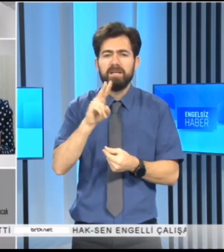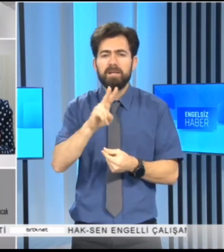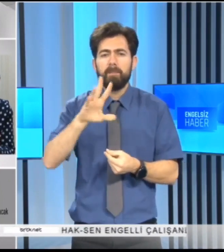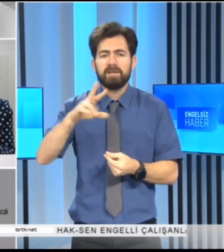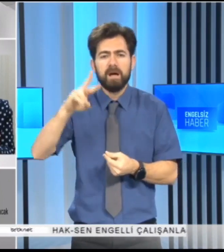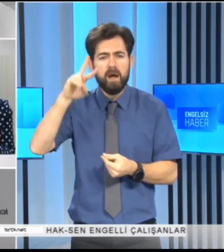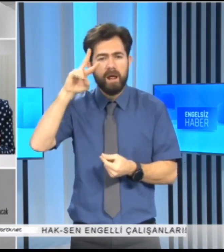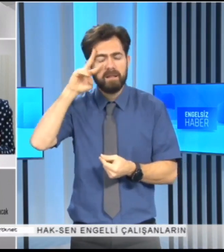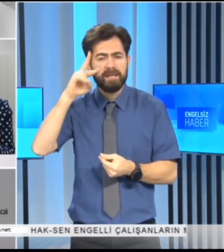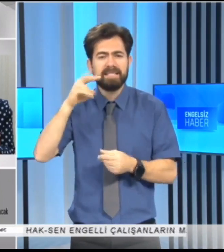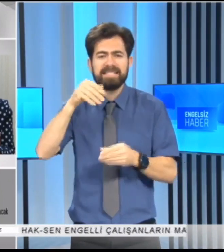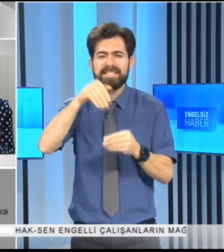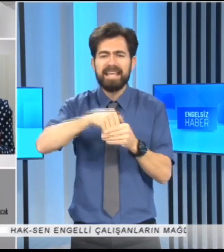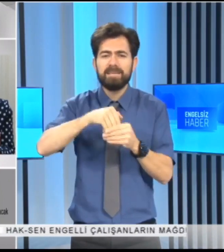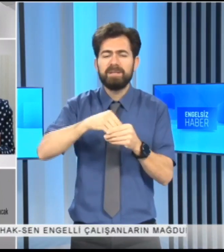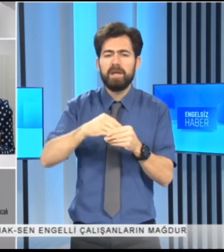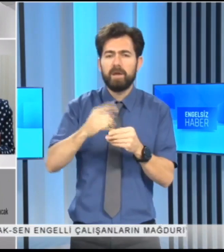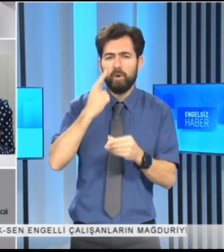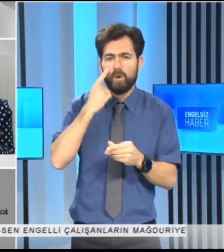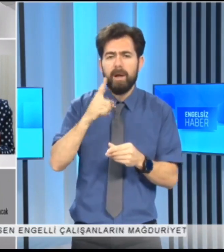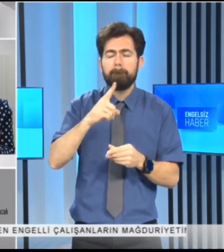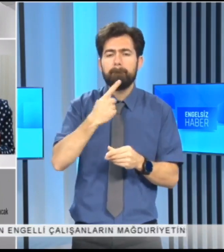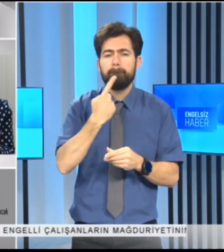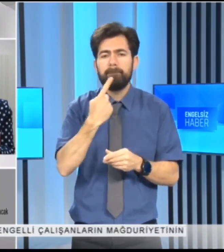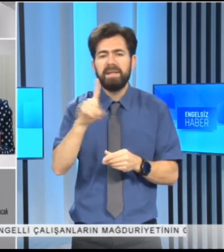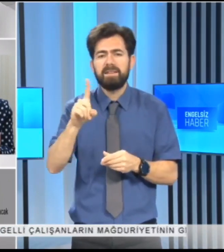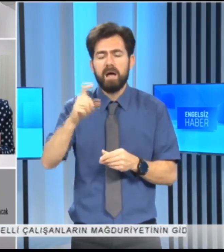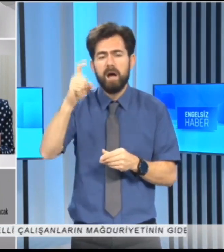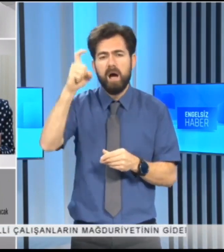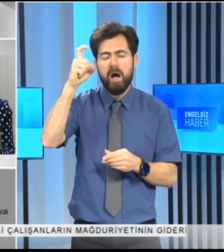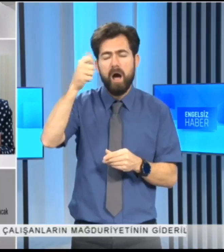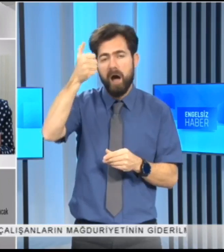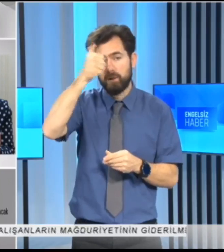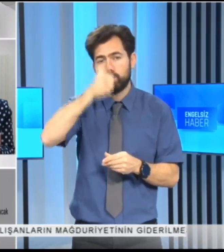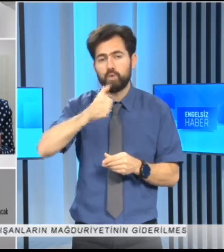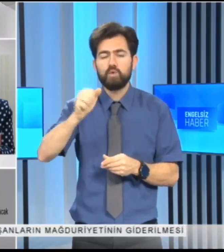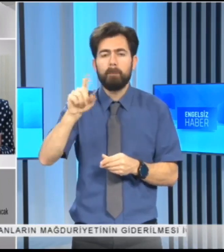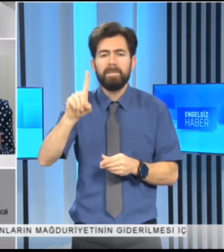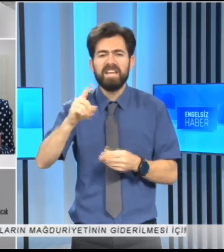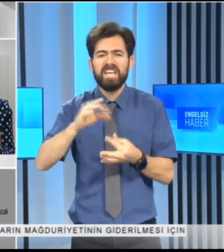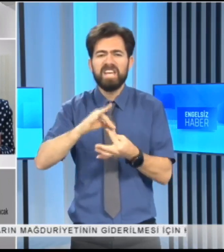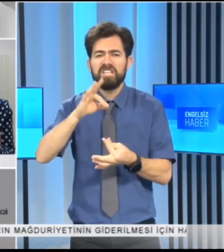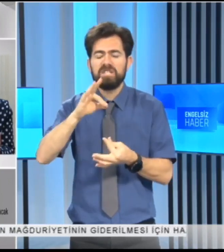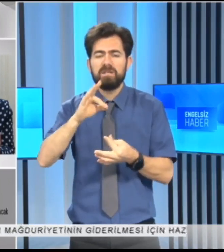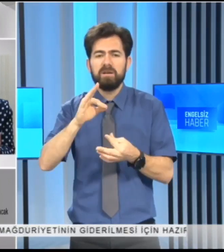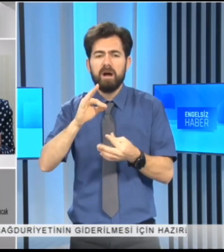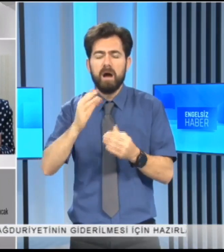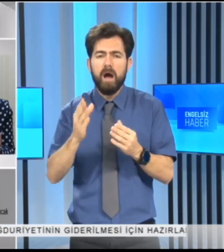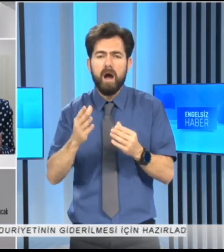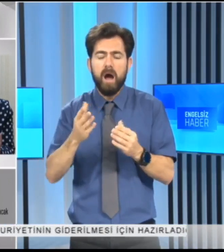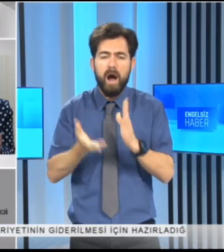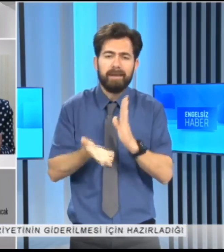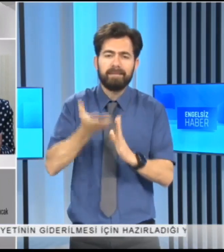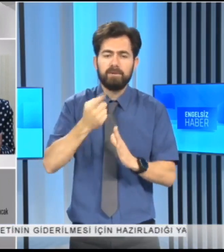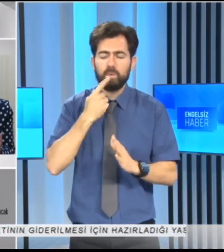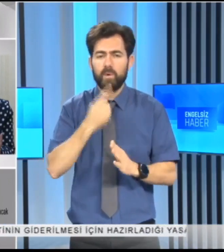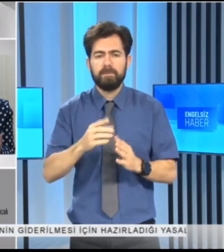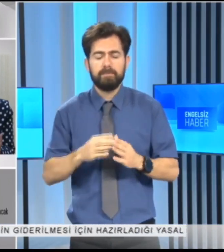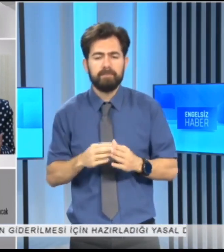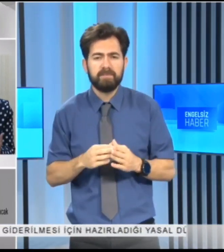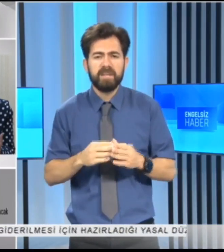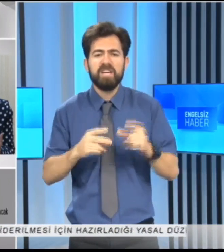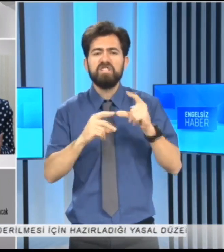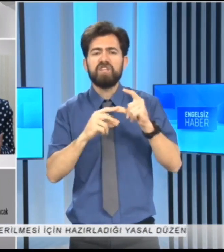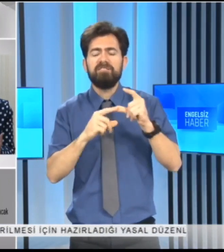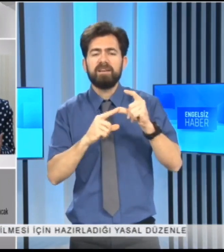seçimine göre 1601 kişi arttığını kaydetti. Şefik, seçime katılacak